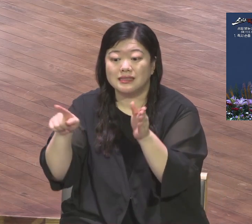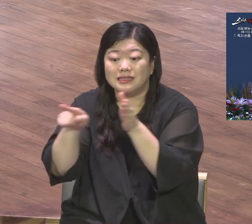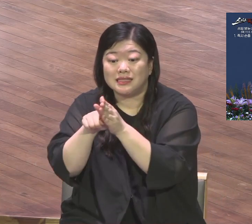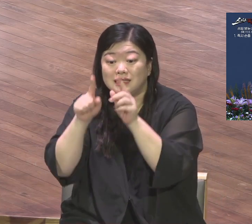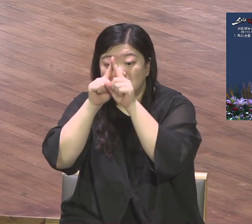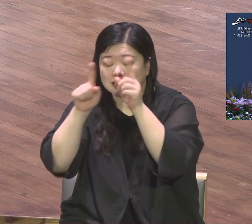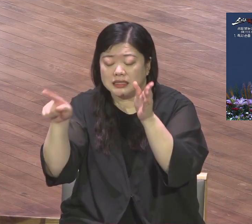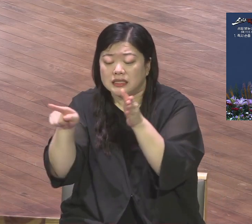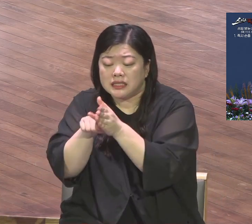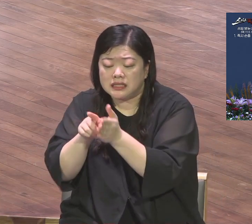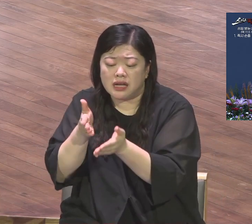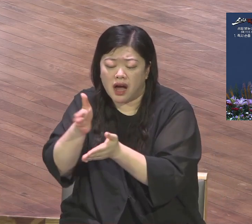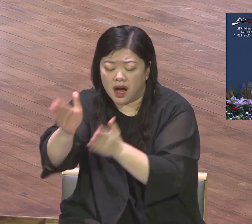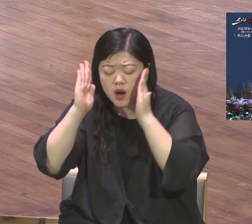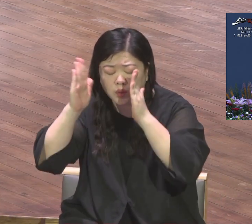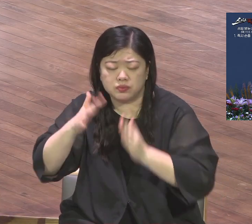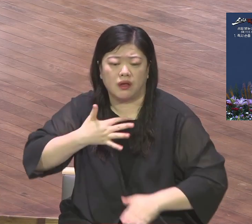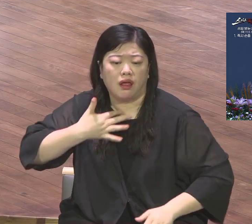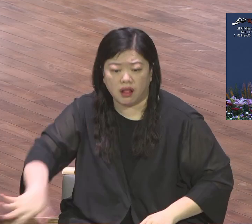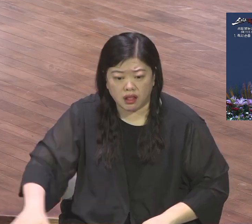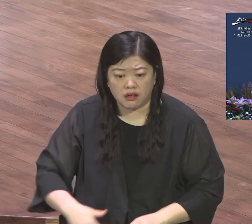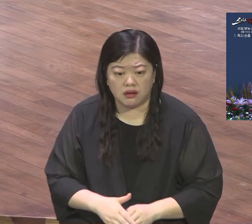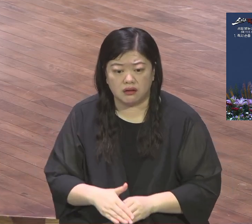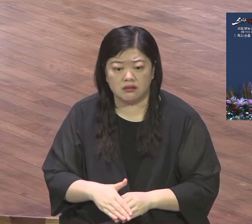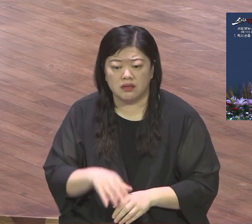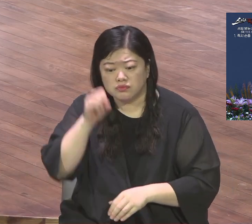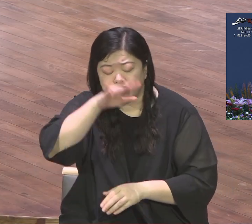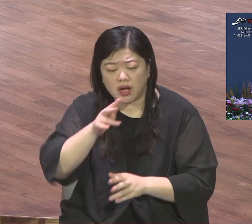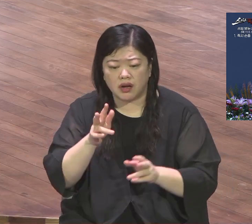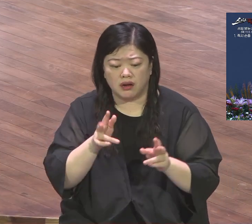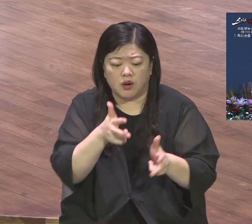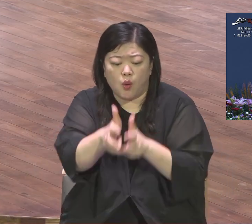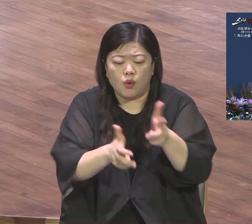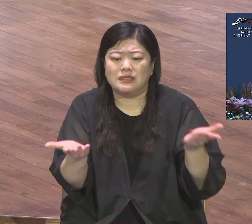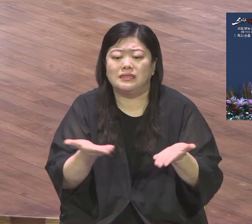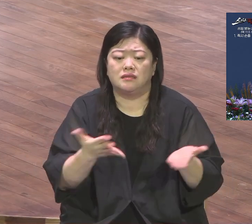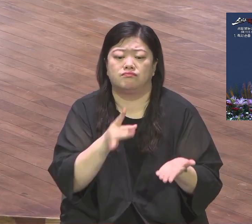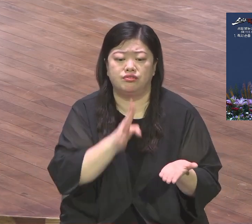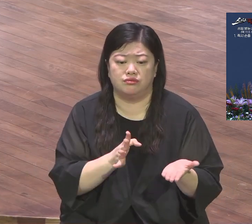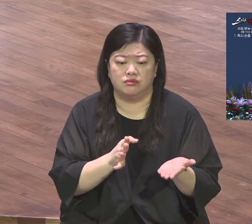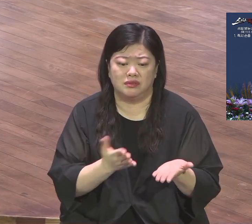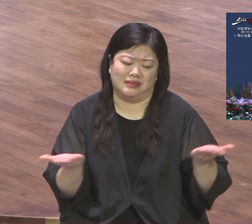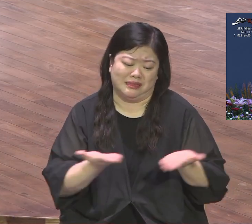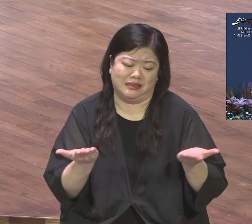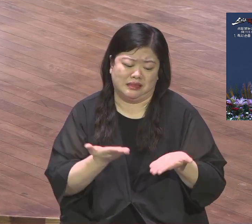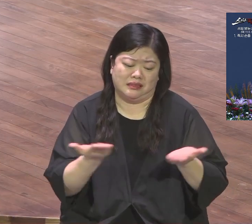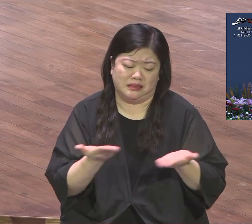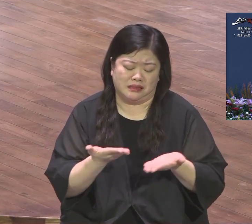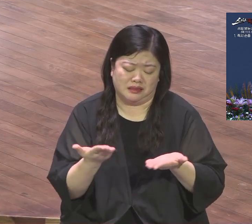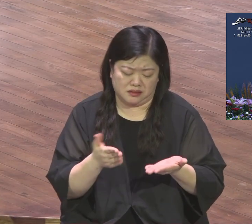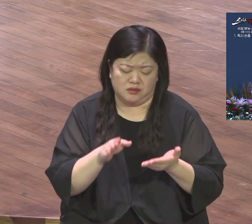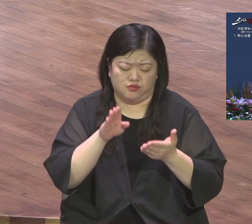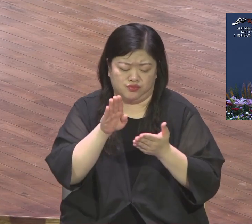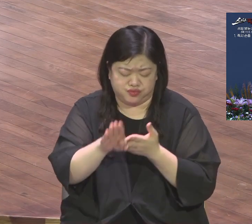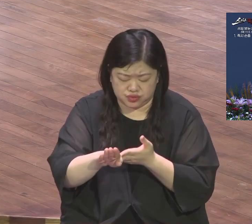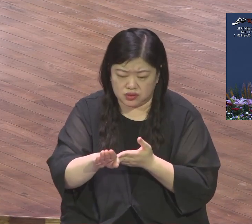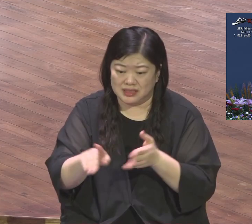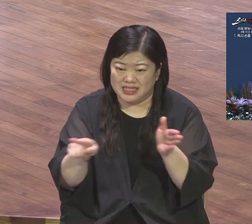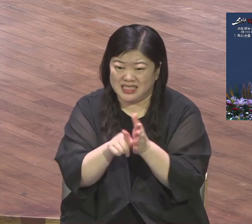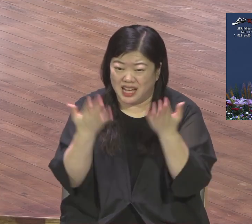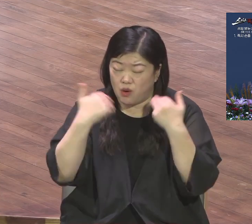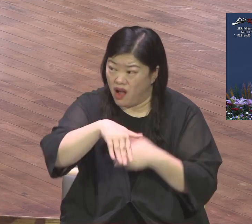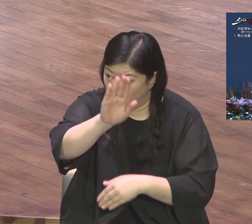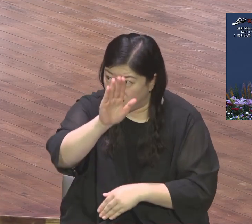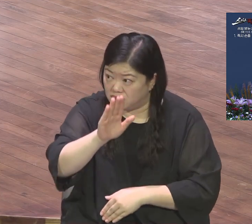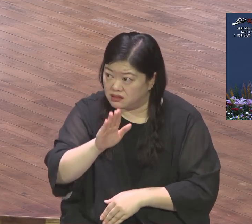와가지고 개척하라 서울 가라 개척하라 뭐 그냥 무조건 순종했어요. 서울 가라 예 개척하라 예